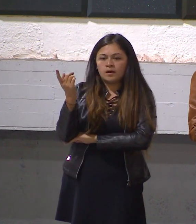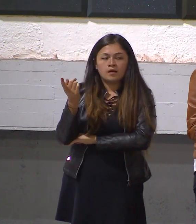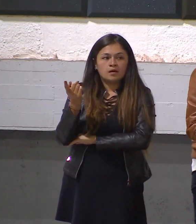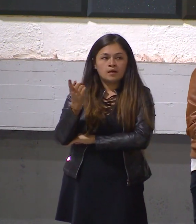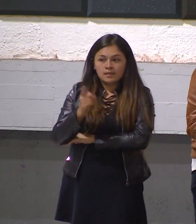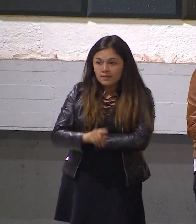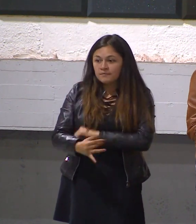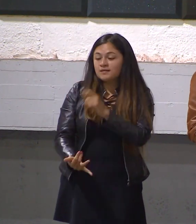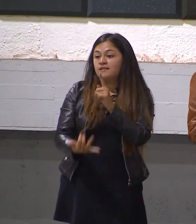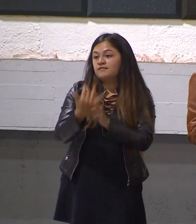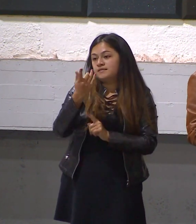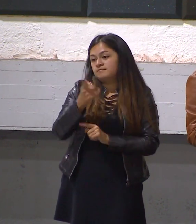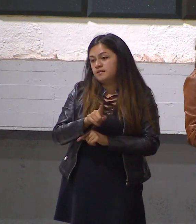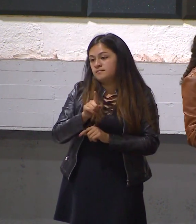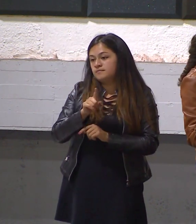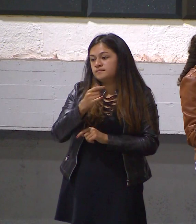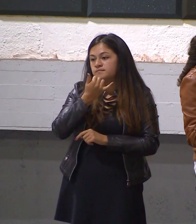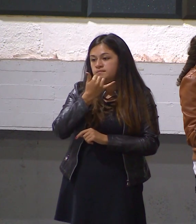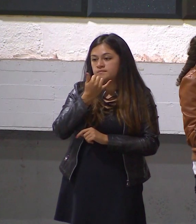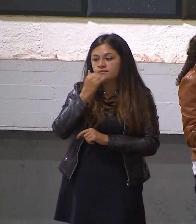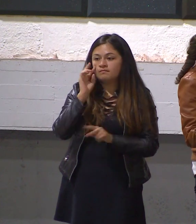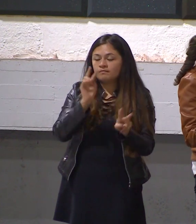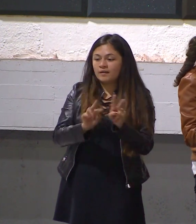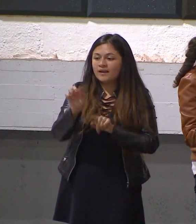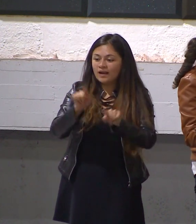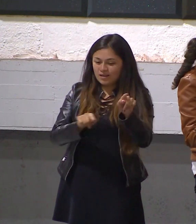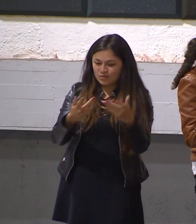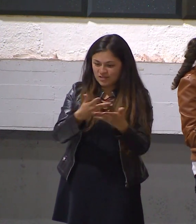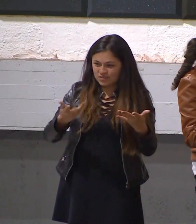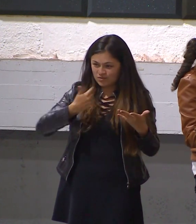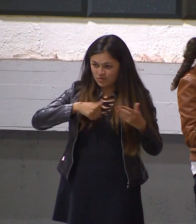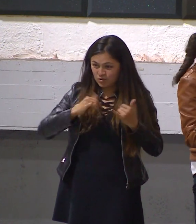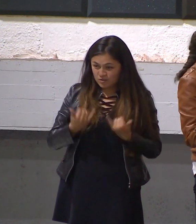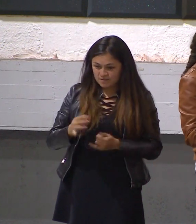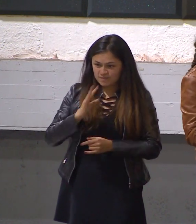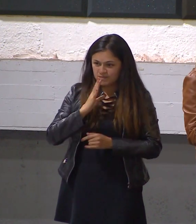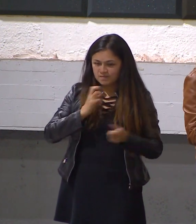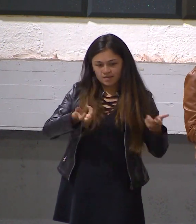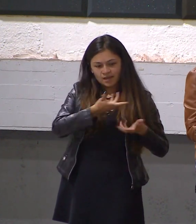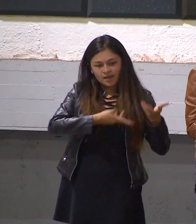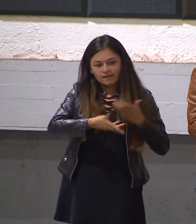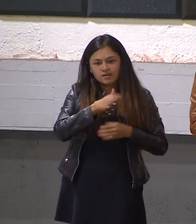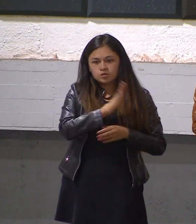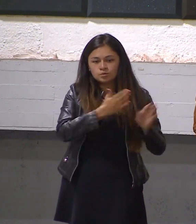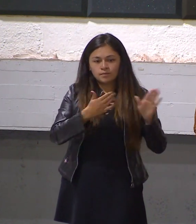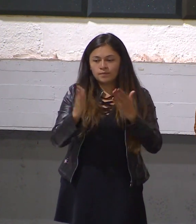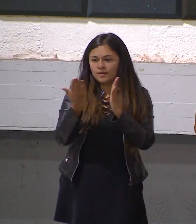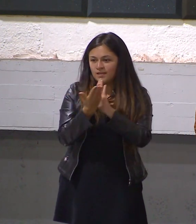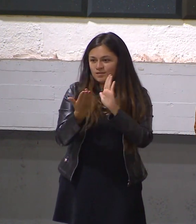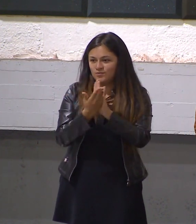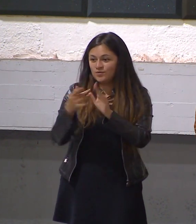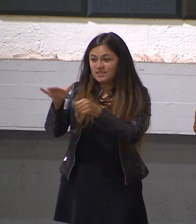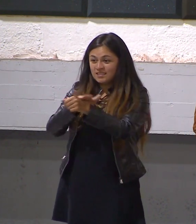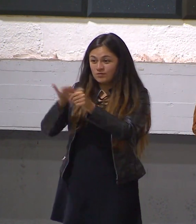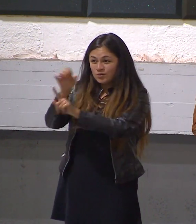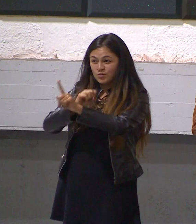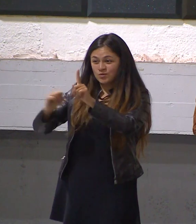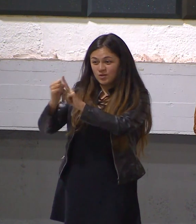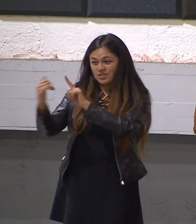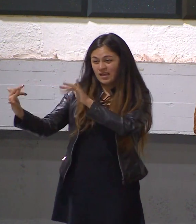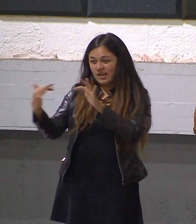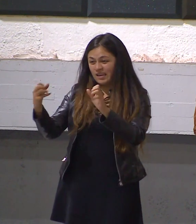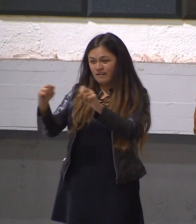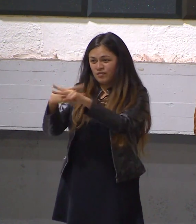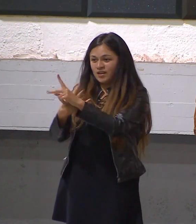que de una manera u otra se van a ver reflejados en algunas de las cosas que vamos a hablar en este momento en los planes de estudio también tienen que